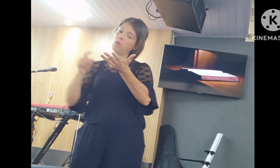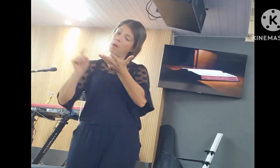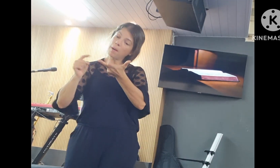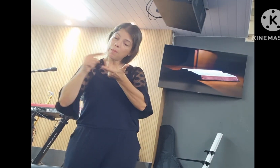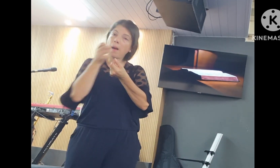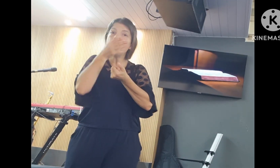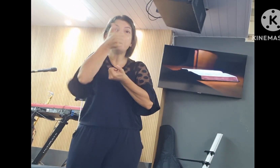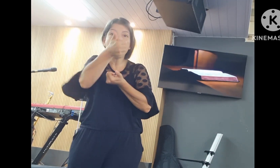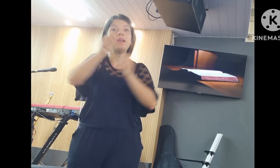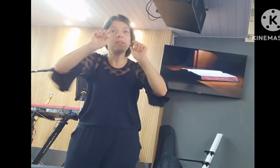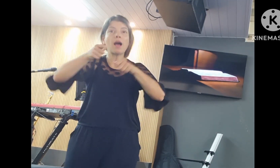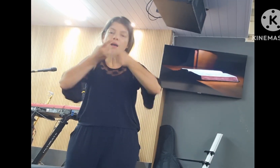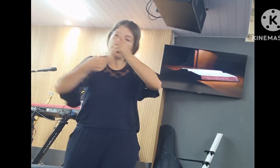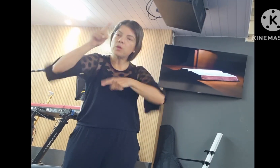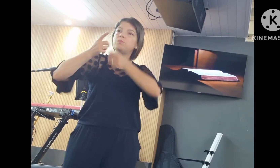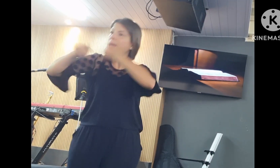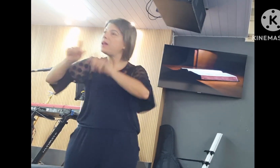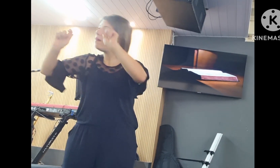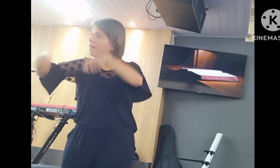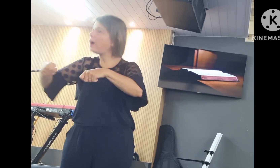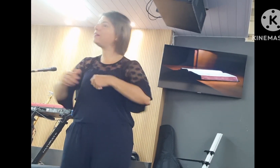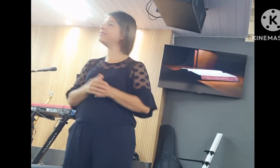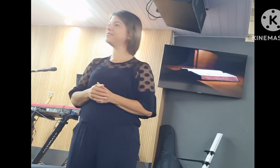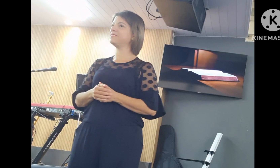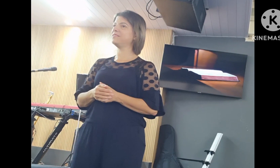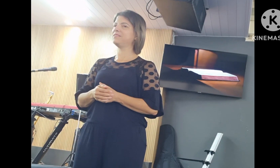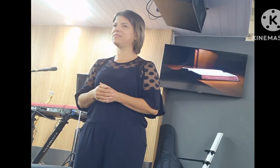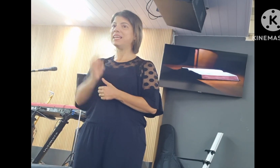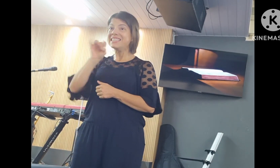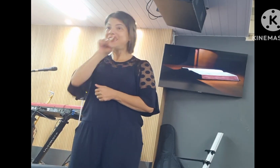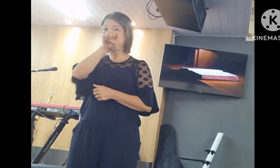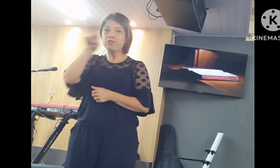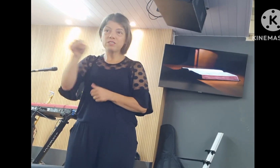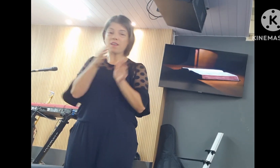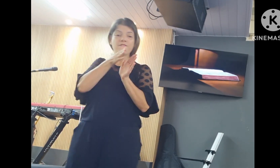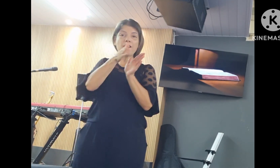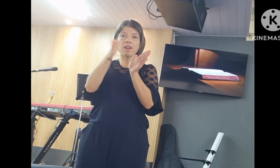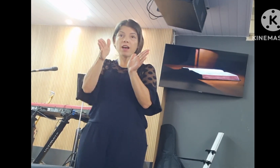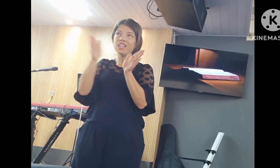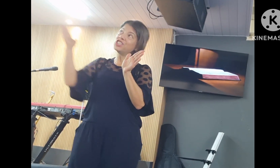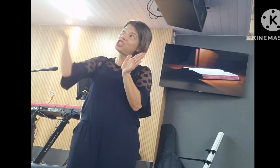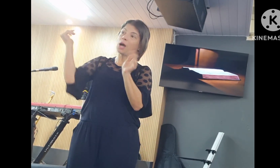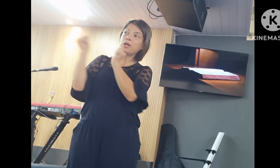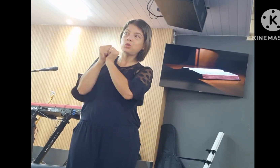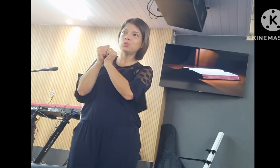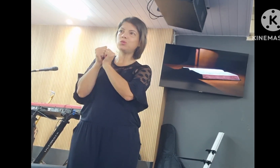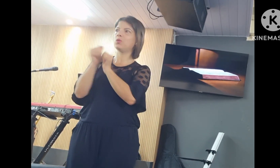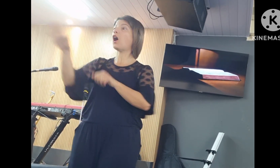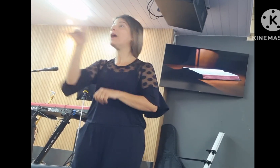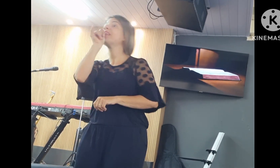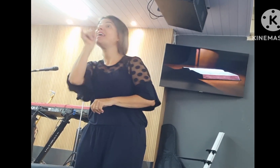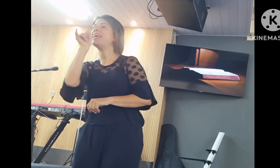vai bem, ela vai prosperar. Quando você for fazer qualquer coisa e chamar Ele, eu vou abrir um